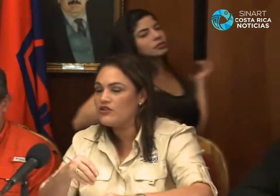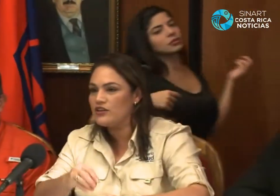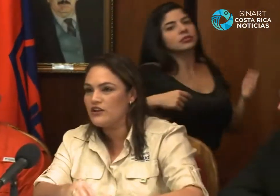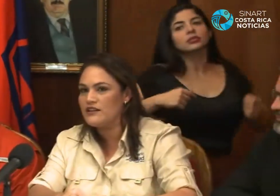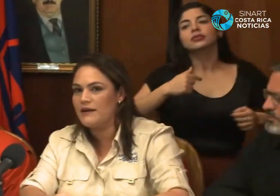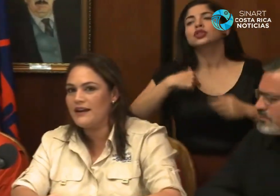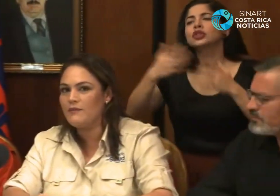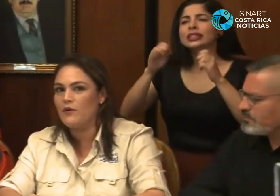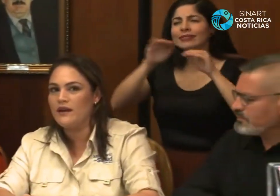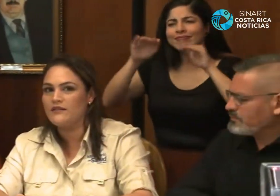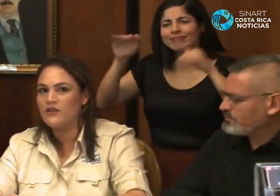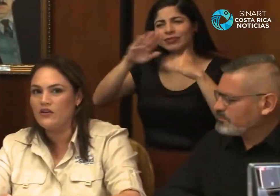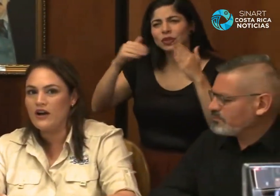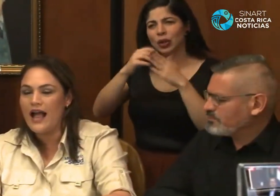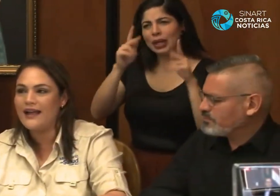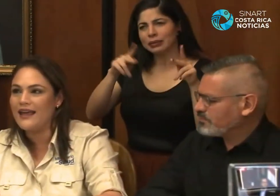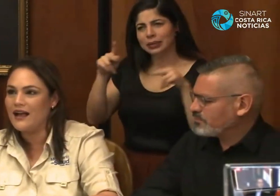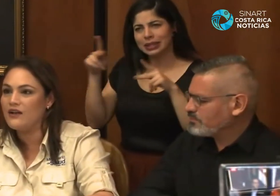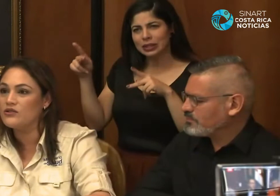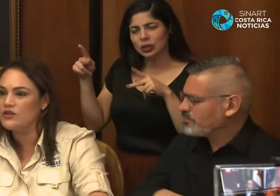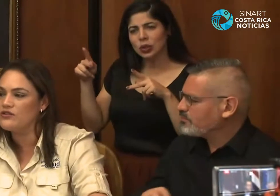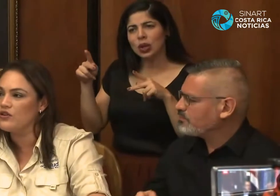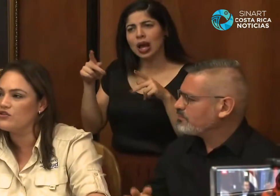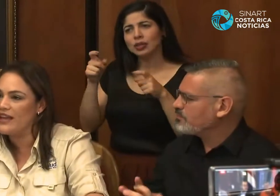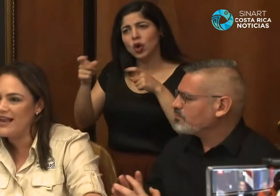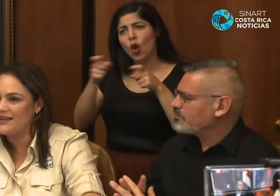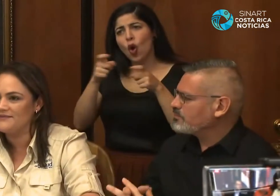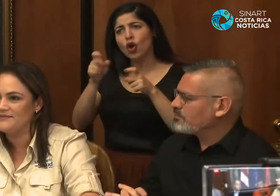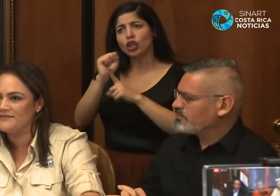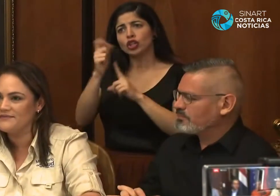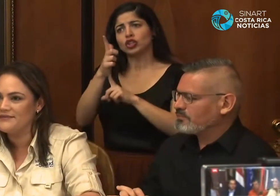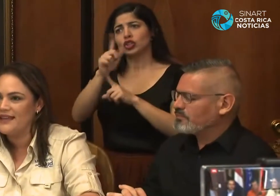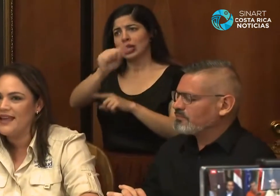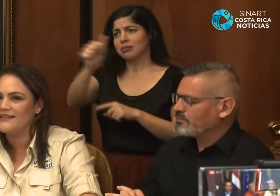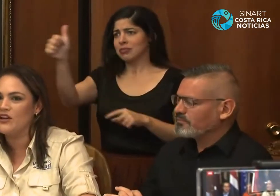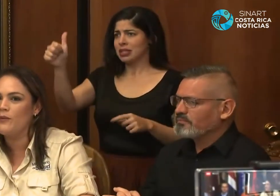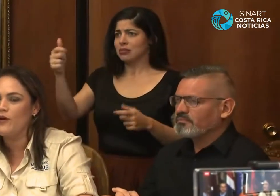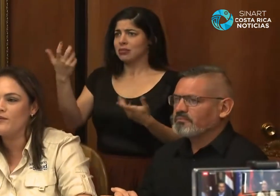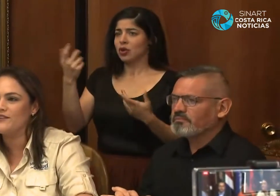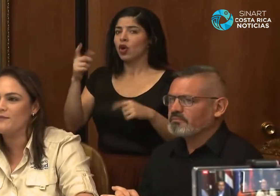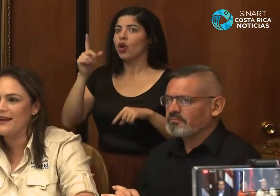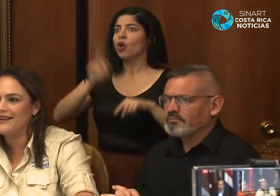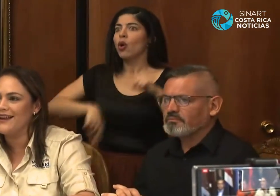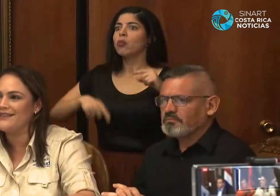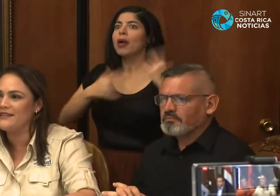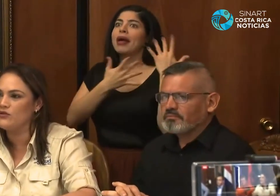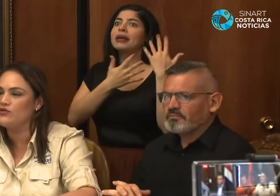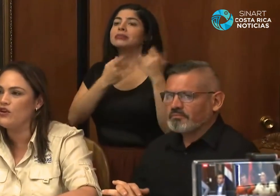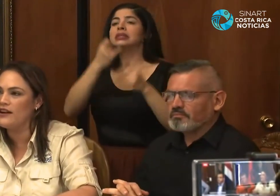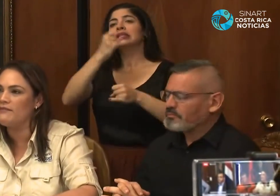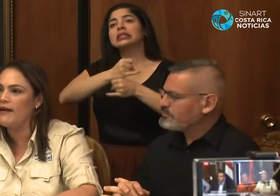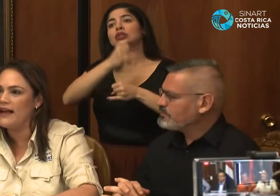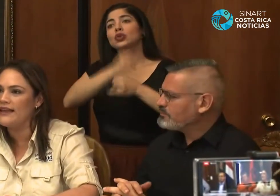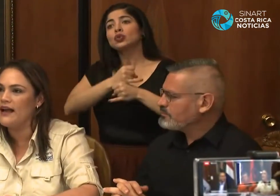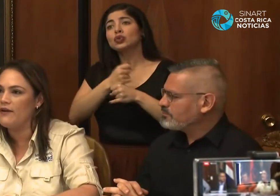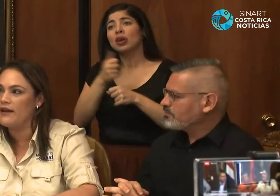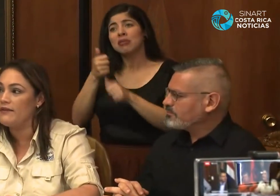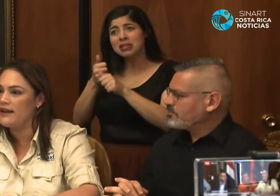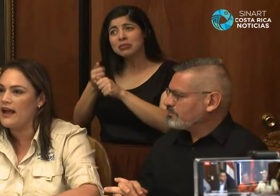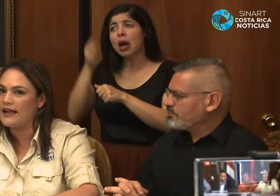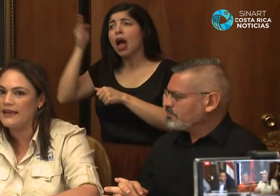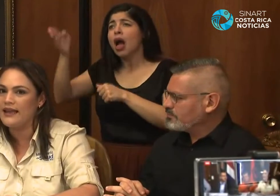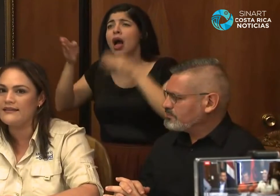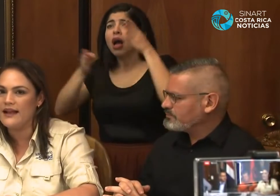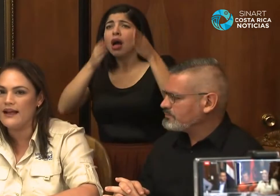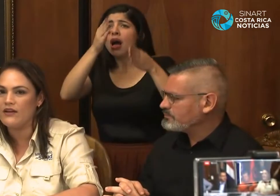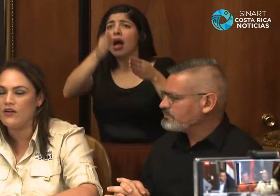Sin embargo, yo quiero llamar a la población a que haga control social. Es que no podemos esperar que las instituciones vayan a ver,